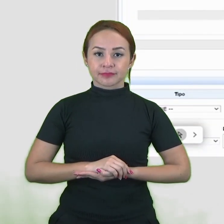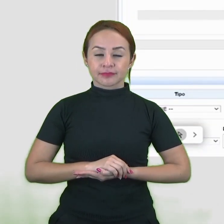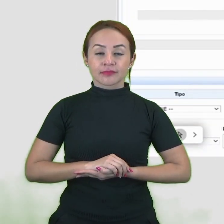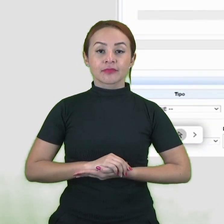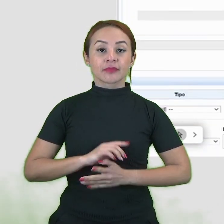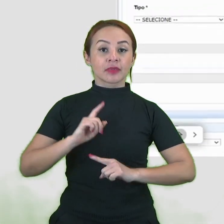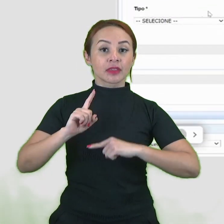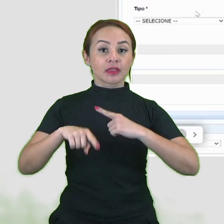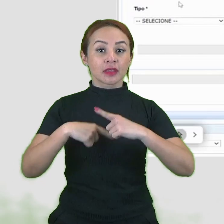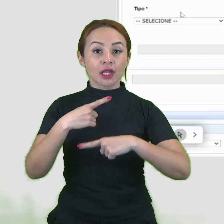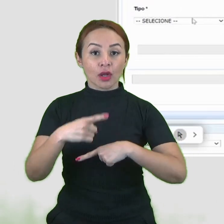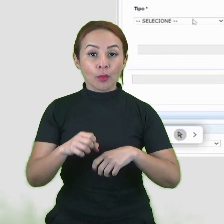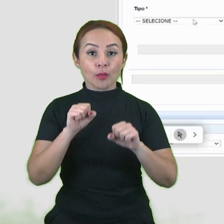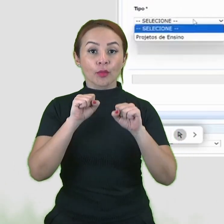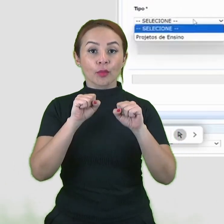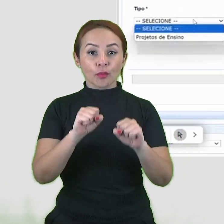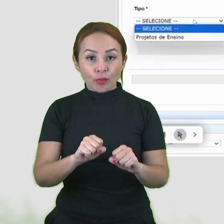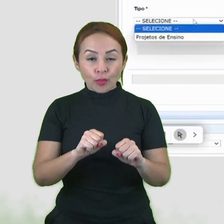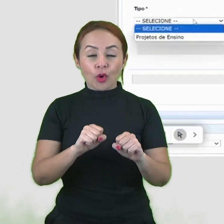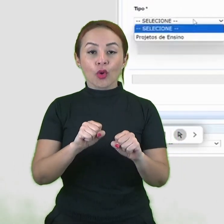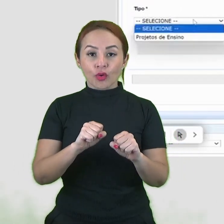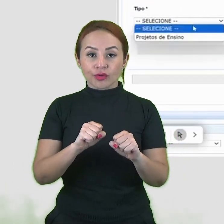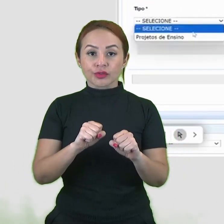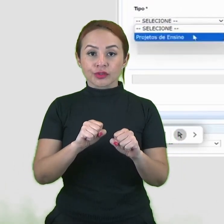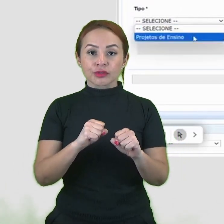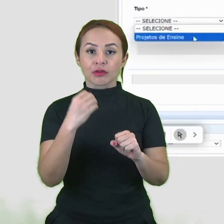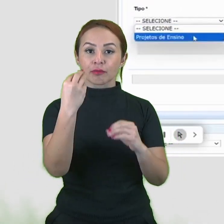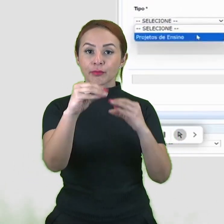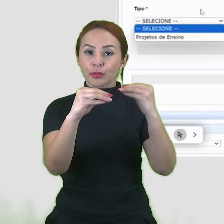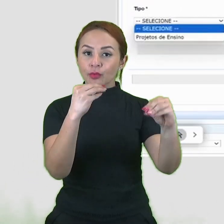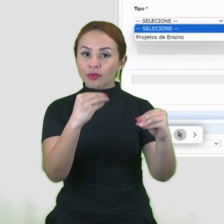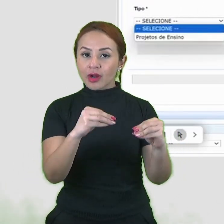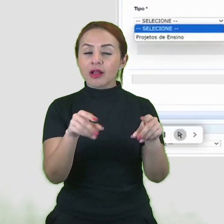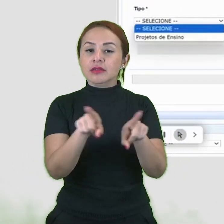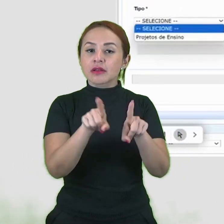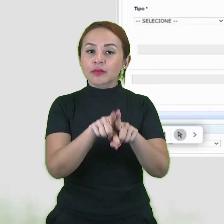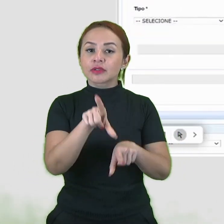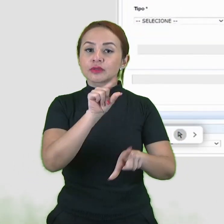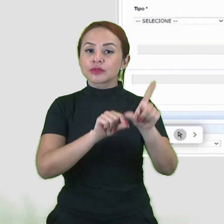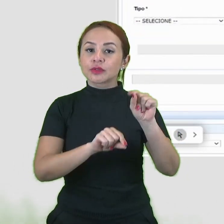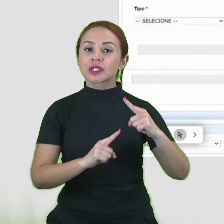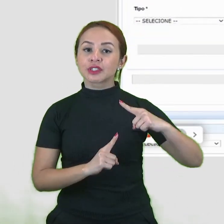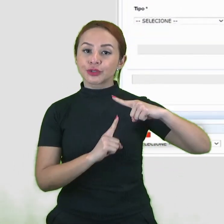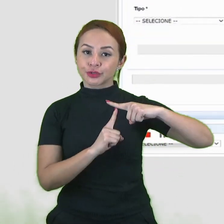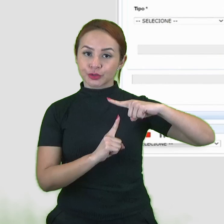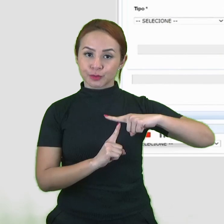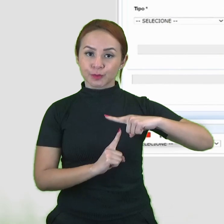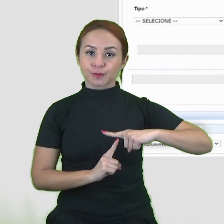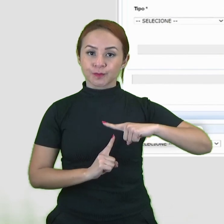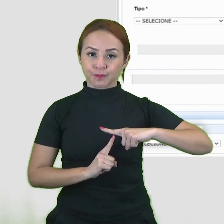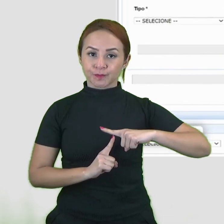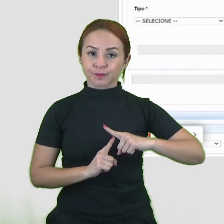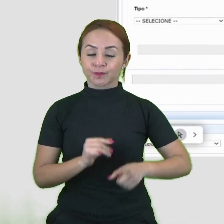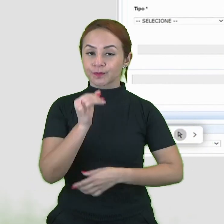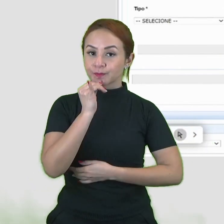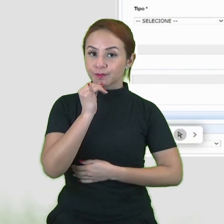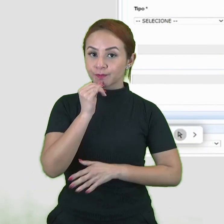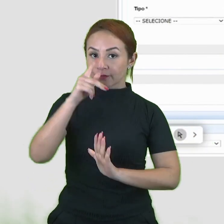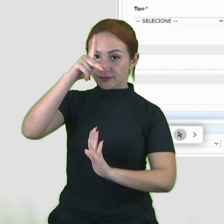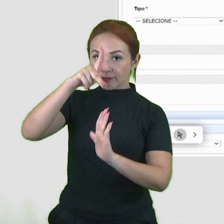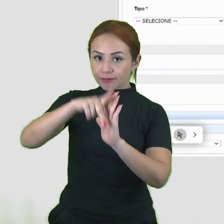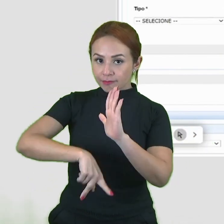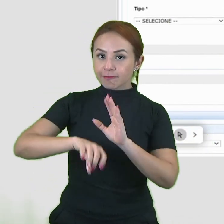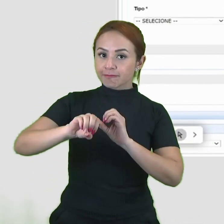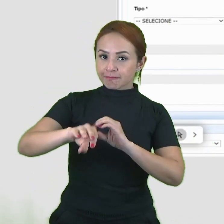Depois, eu posso, inclusive, fazer o lançamento por tipo, né? Então, por exemplo, eu tenho um projeto de ensino que,